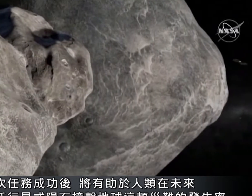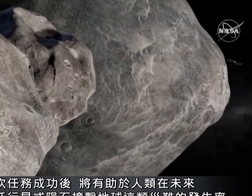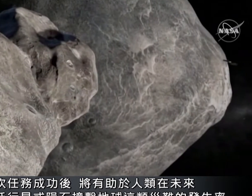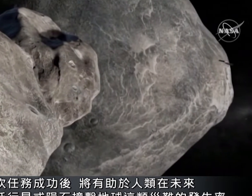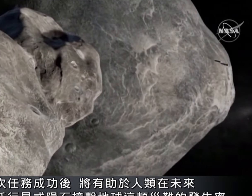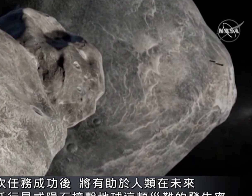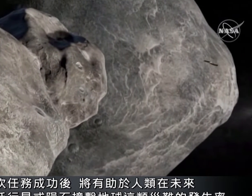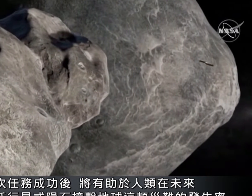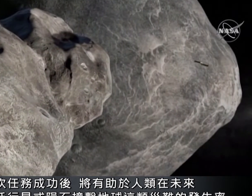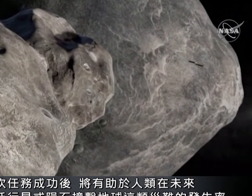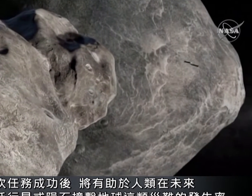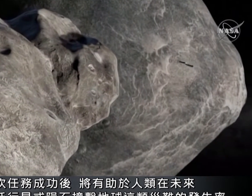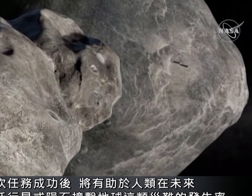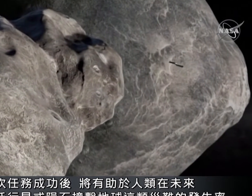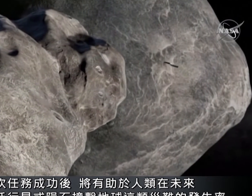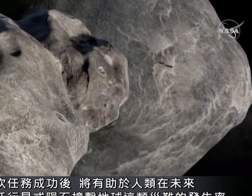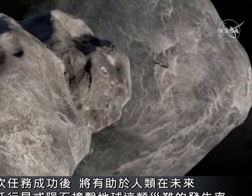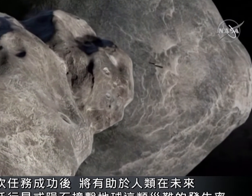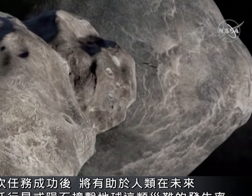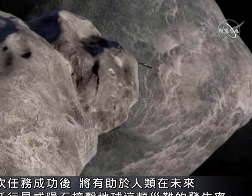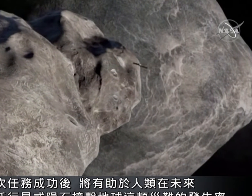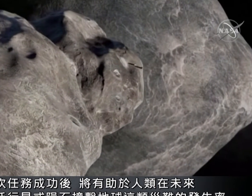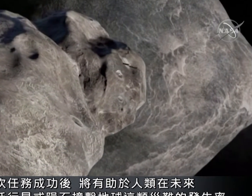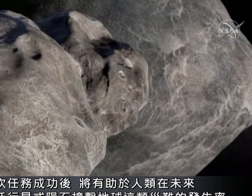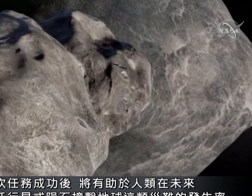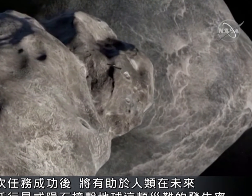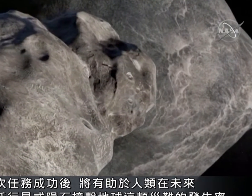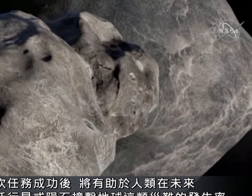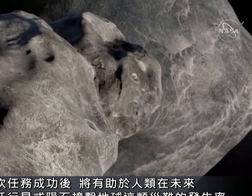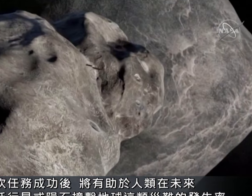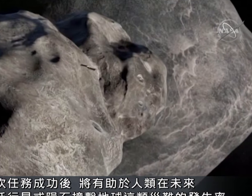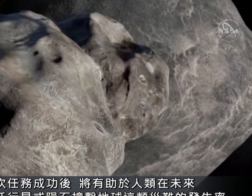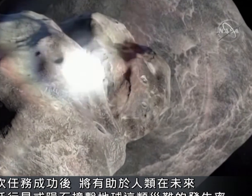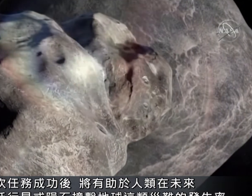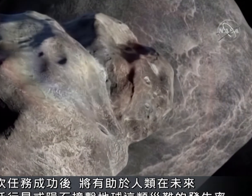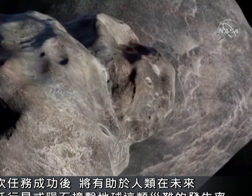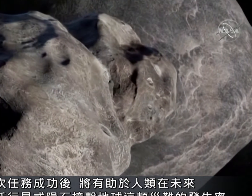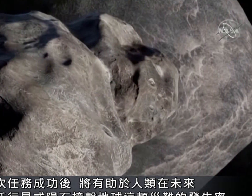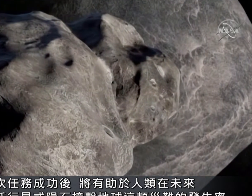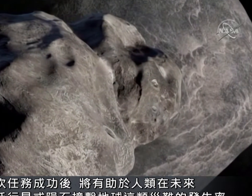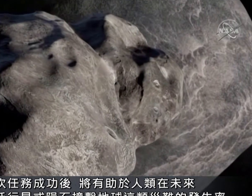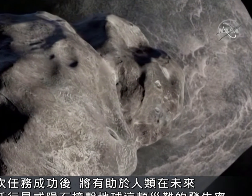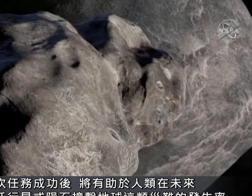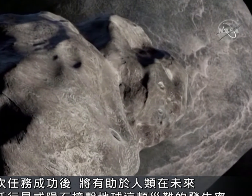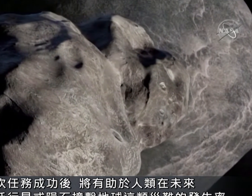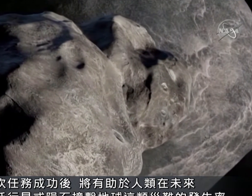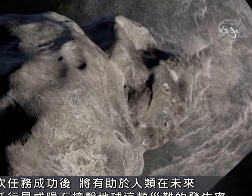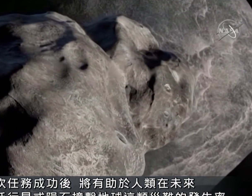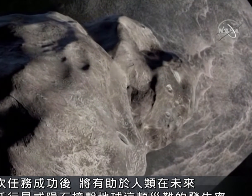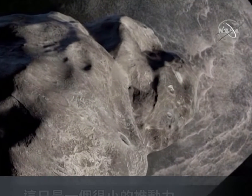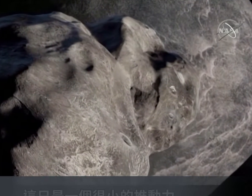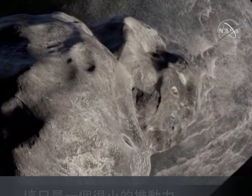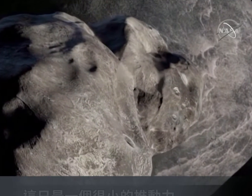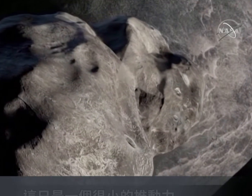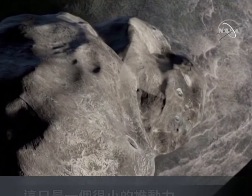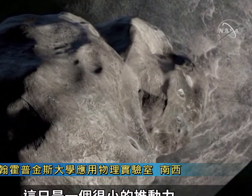后，将有助于人类在未来降低行星或陨石撞击地球这类灾难的发生率。 And it just gave it a small